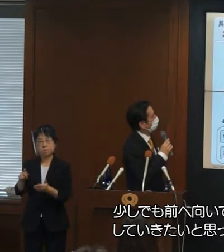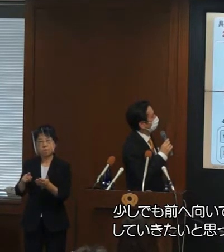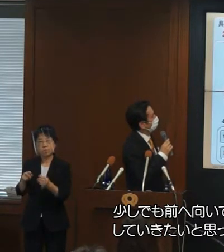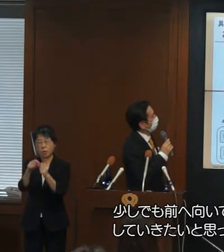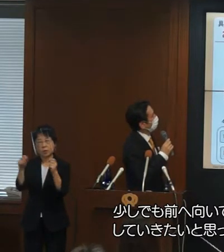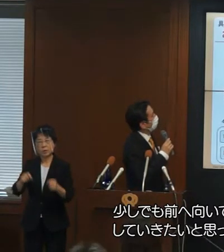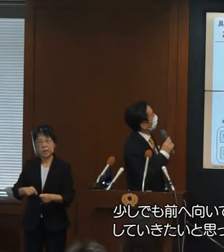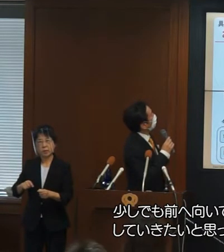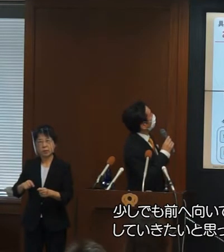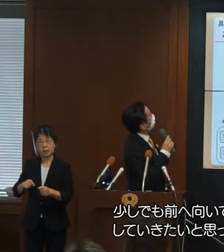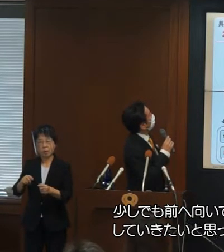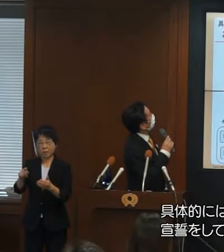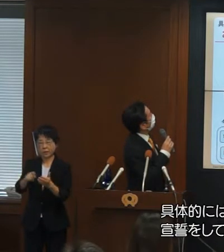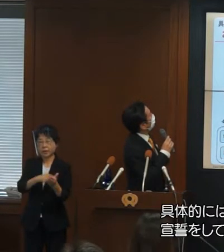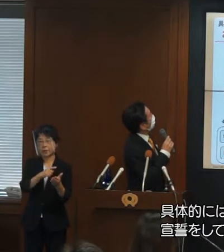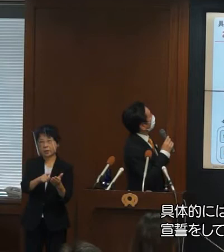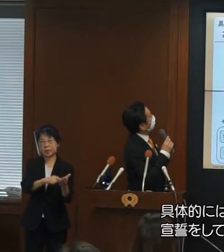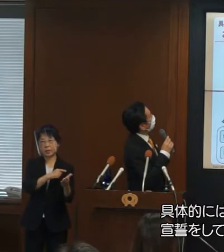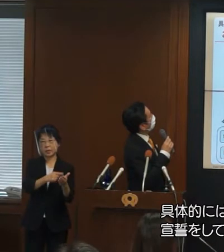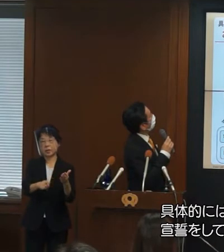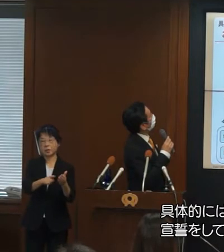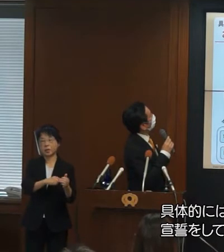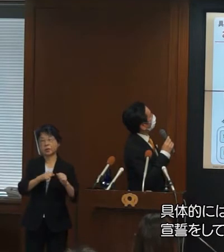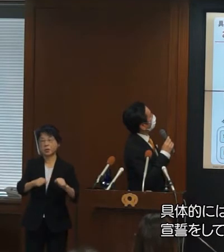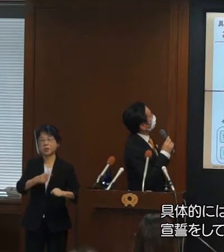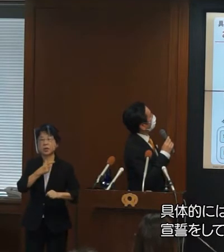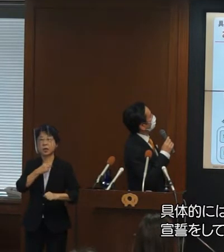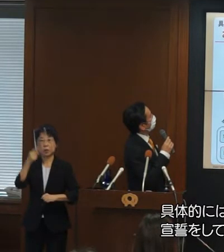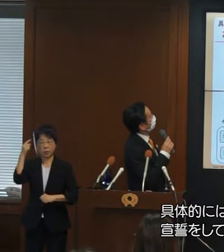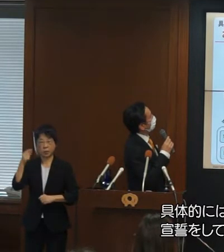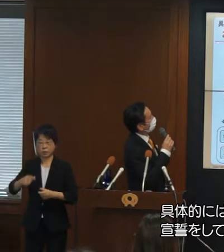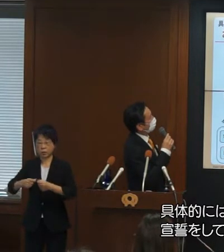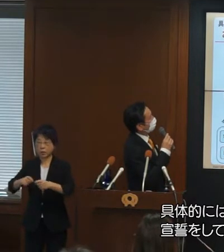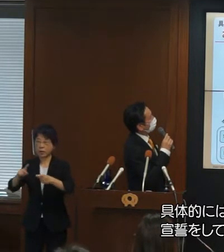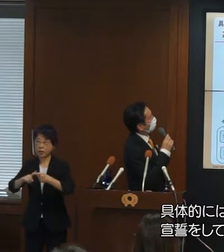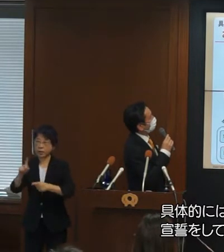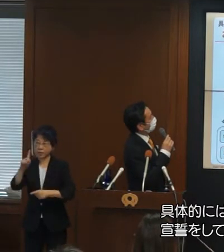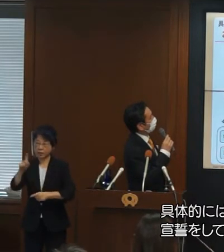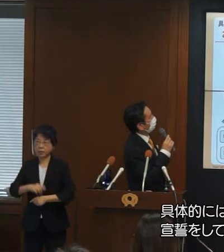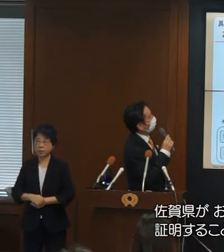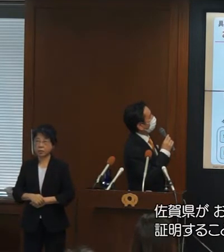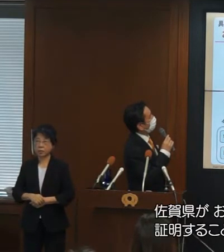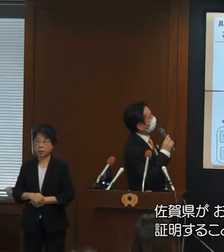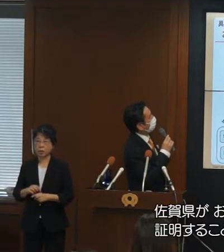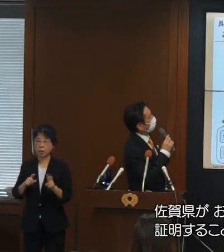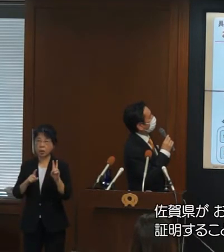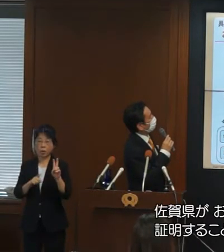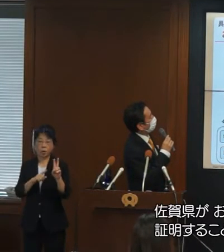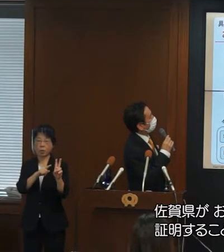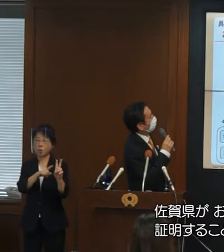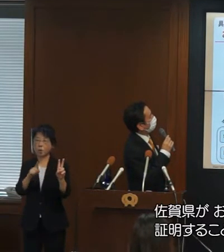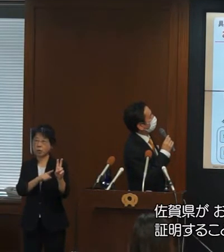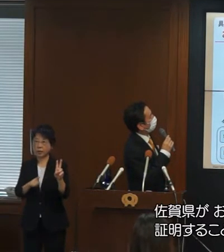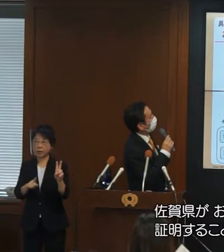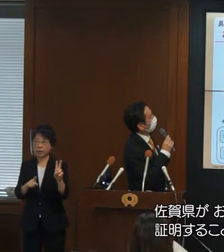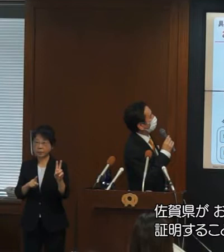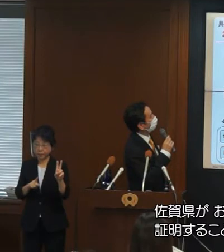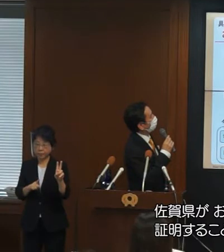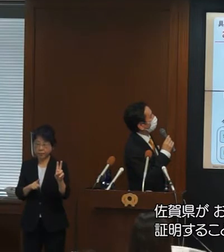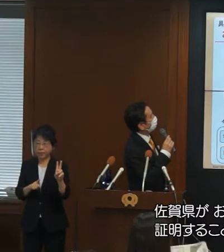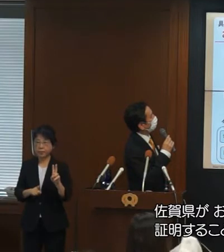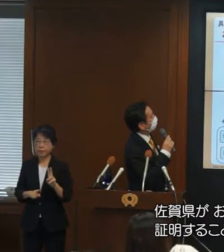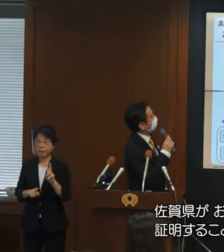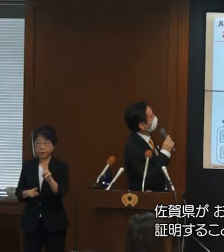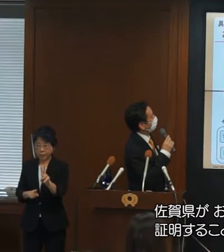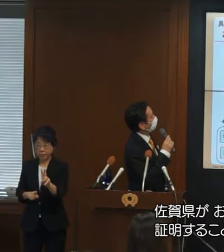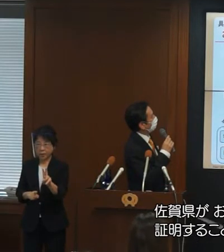い、で具体的にはお二人で宣誓をしていただきまして、佐賀県がお二人の